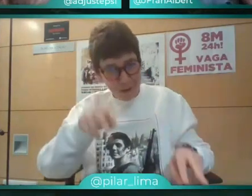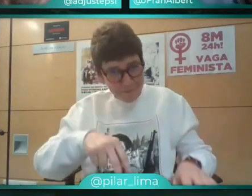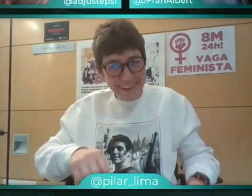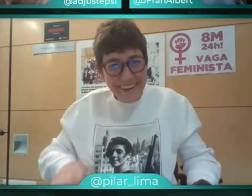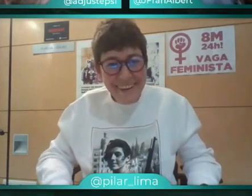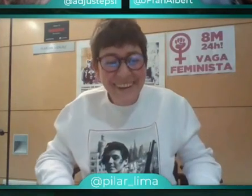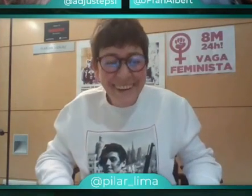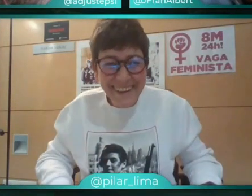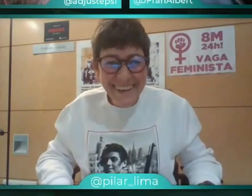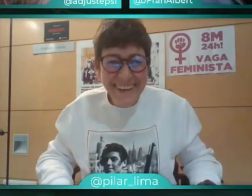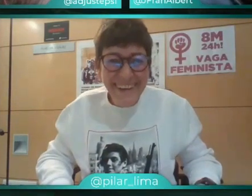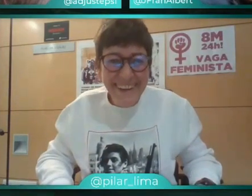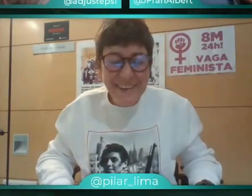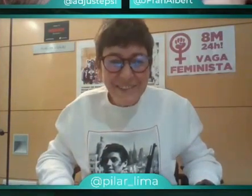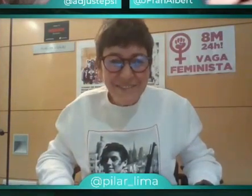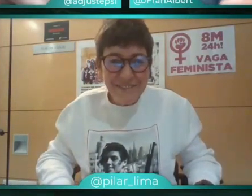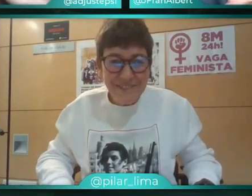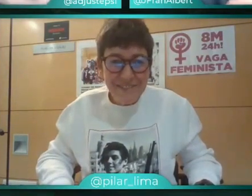Pues nada